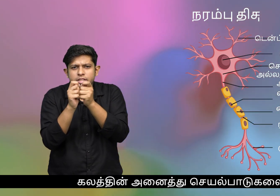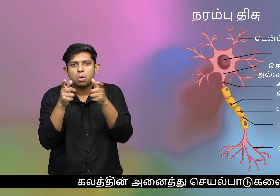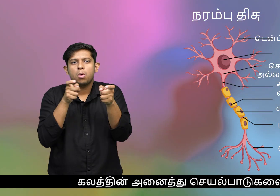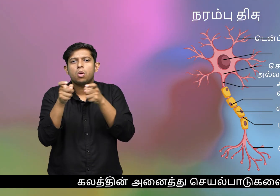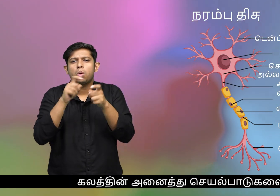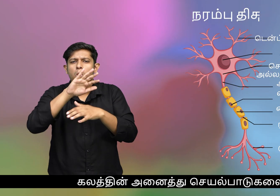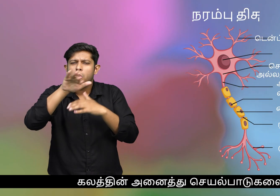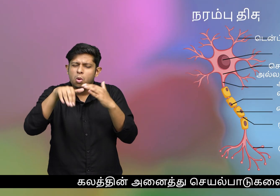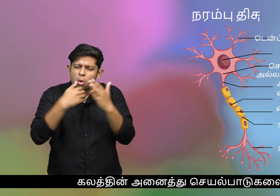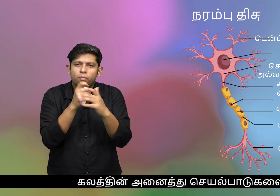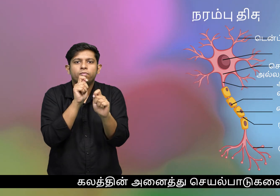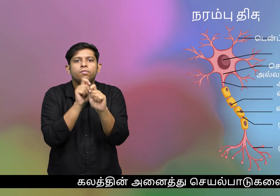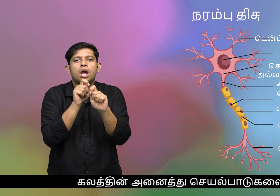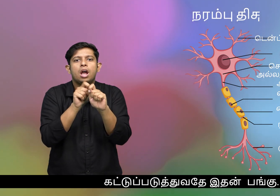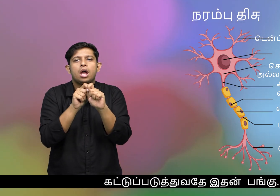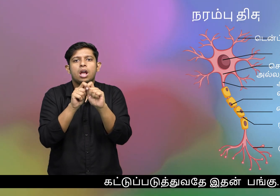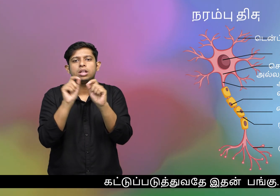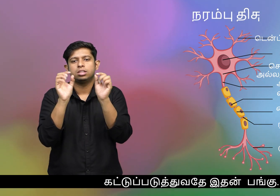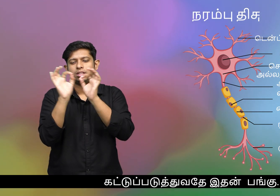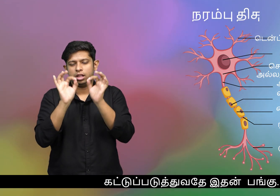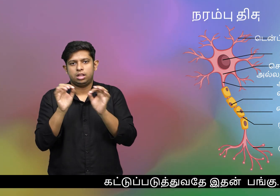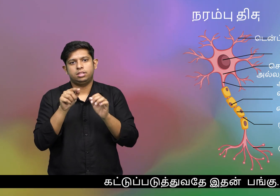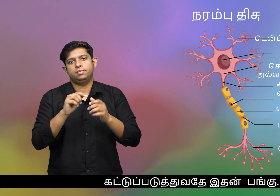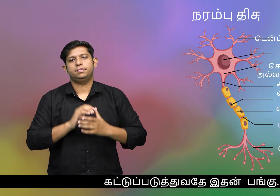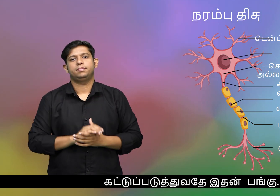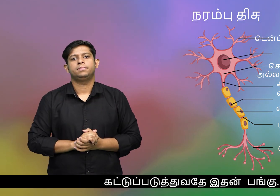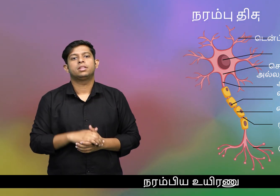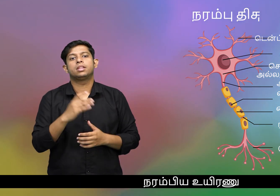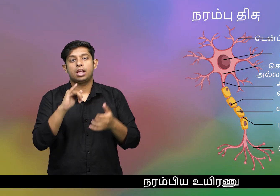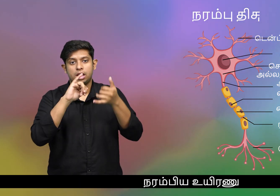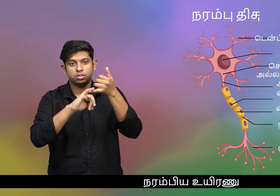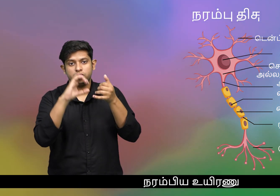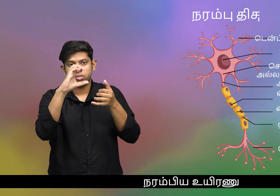களத்தின் அனைத்து செயல்பாடுகளையும் கட்டுப்படுத்துவதே இதன் பங்கு. நரம்பிய உயிரணு